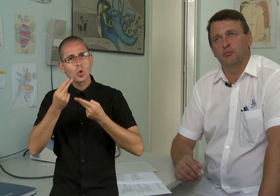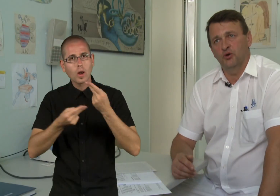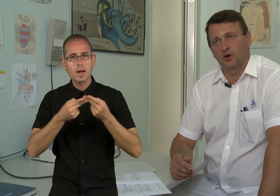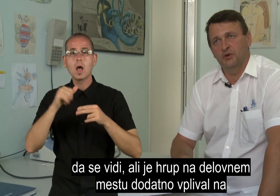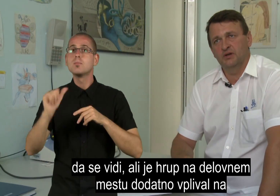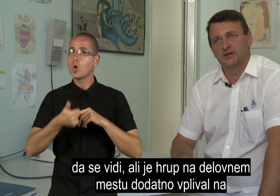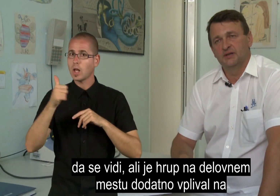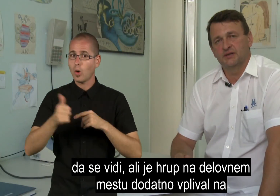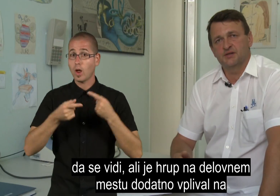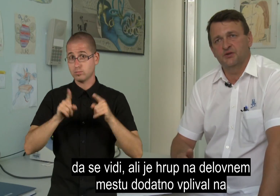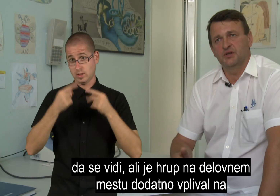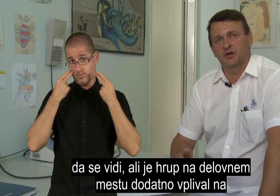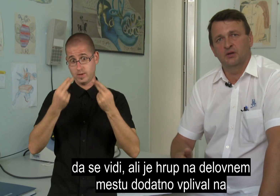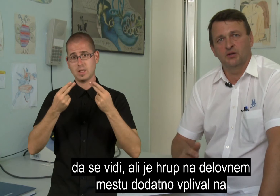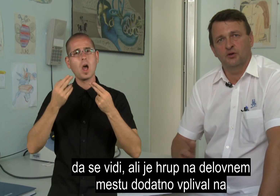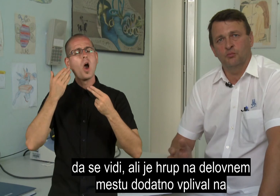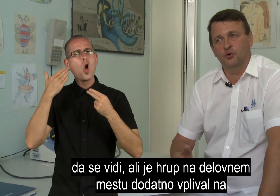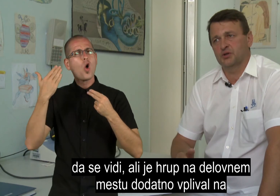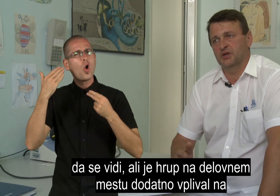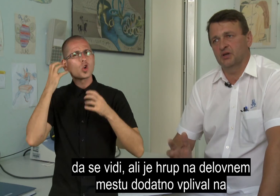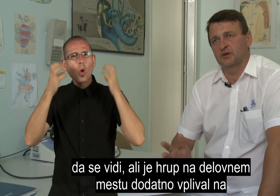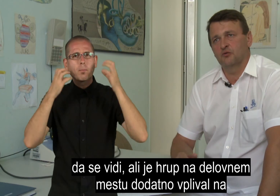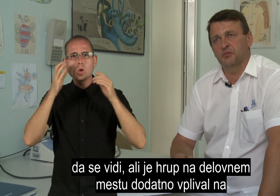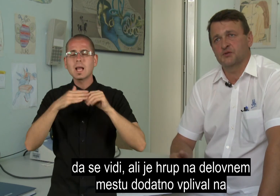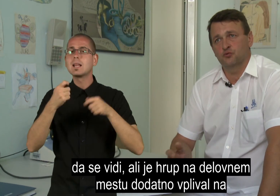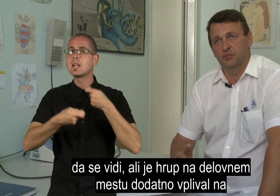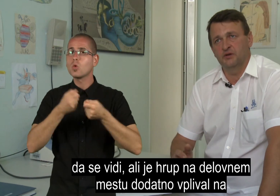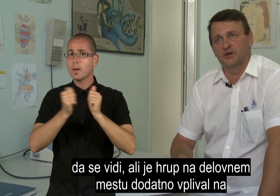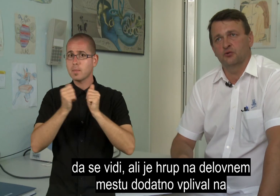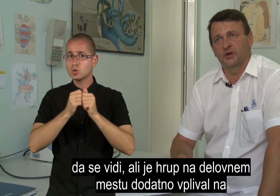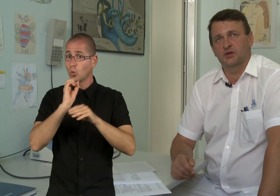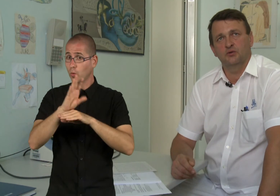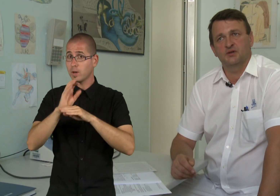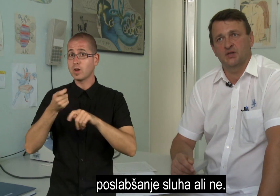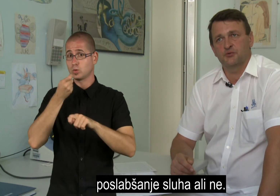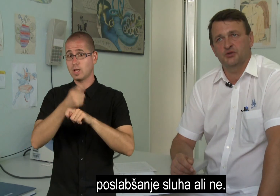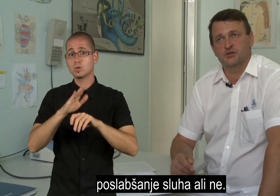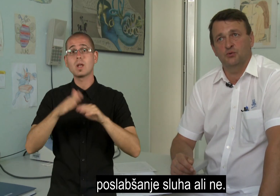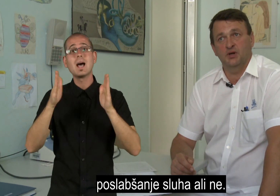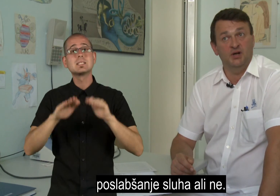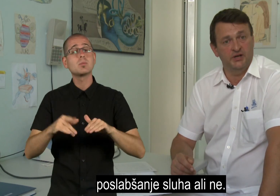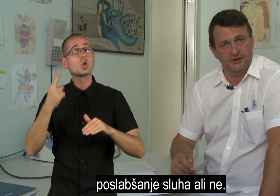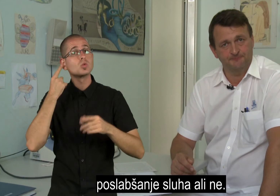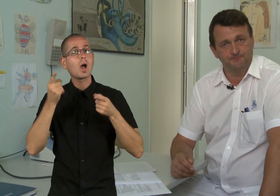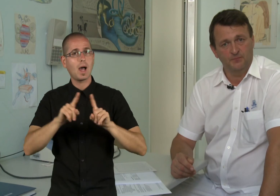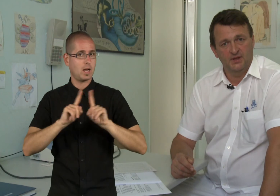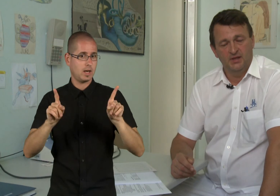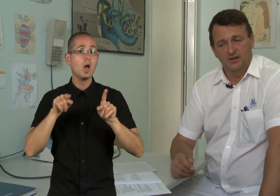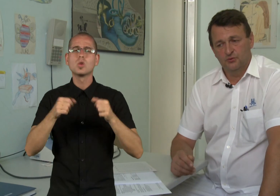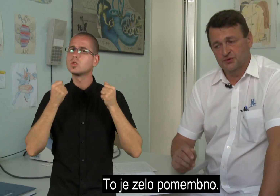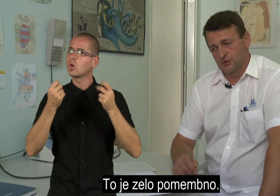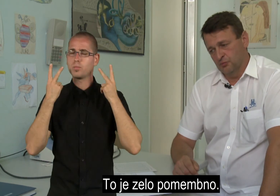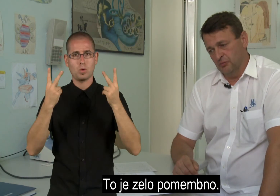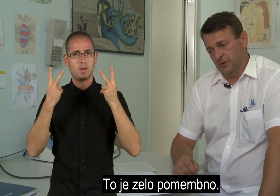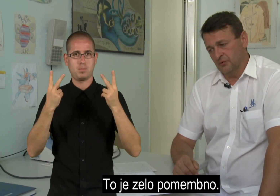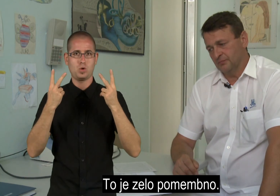kontrolira, ponavlja, da se vidi, ali ropot, ki je na delovnem mestu, vpliva dodatno na slabšanje sluha ali ne.